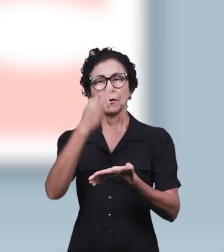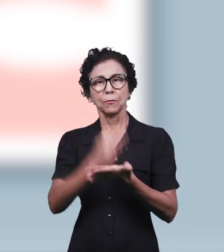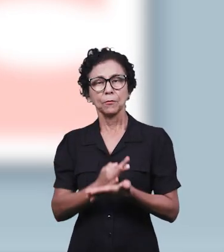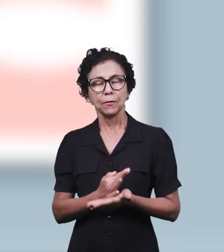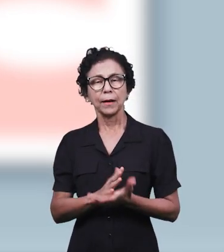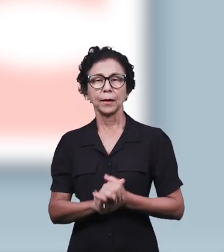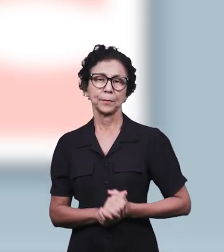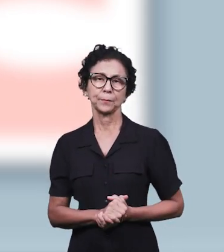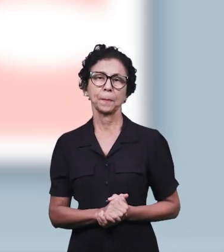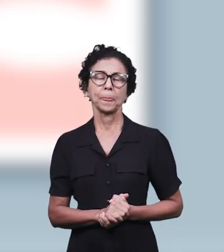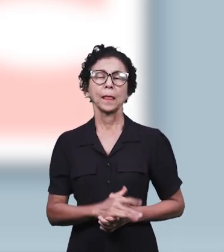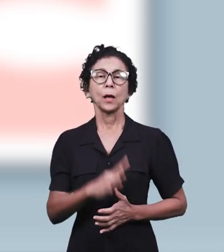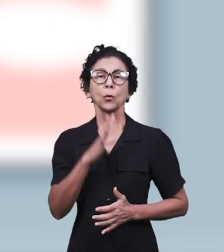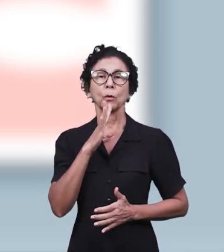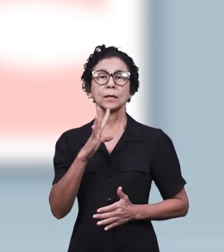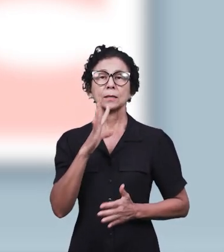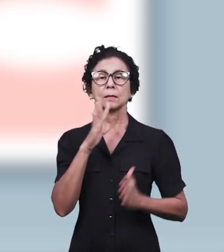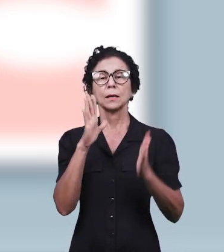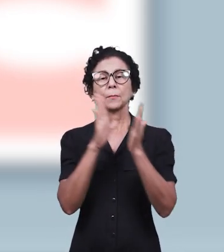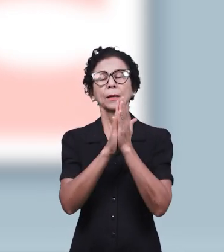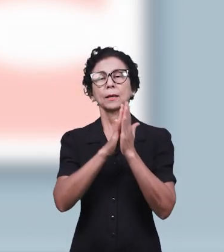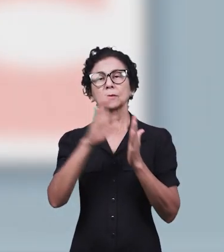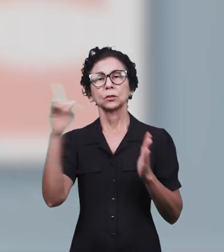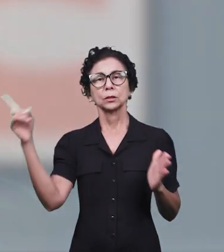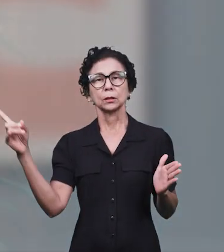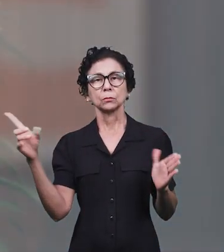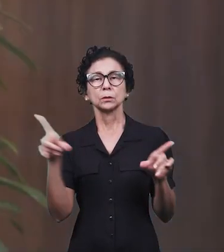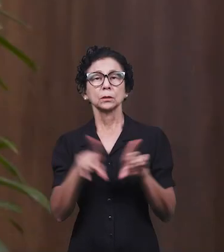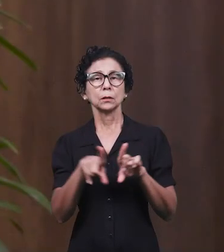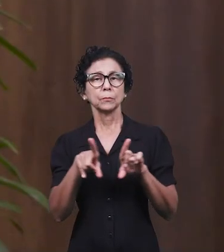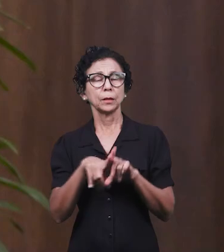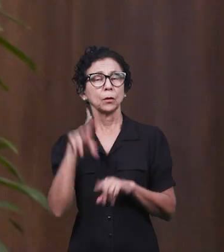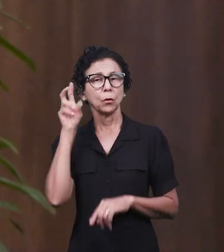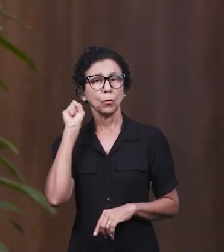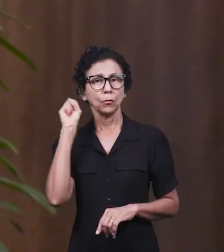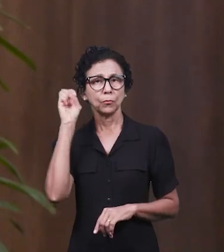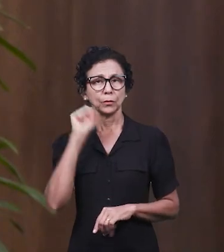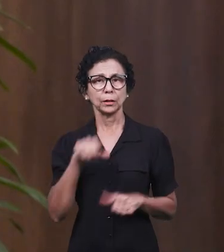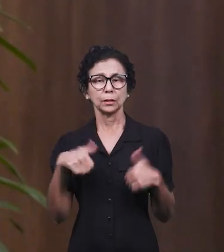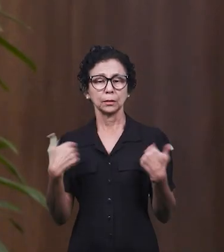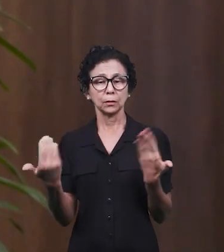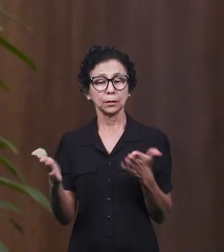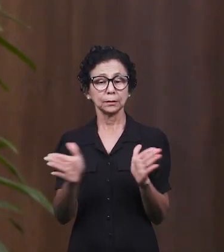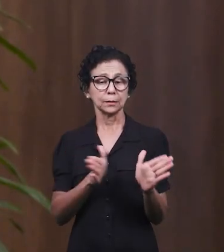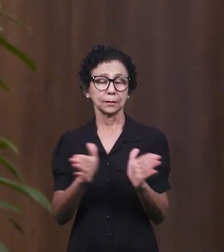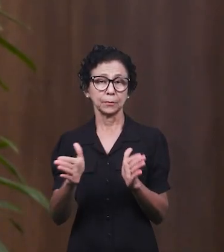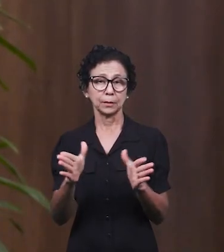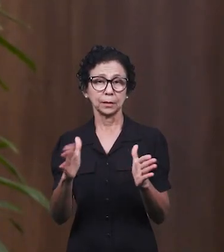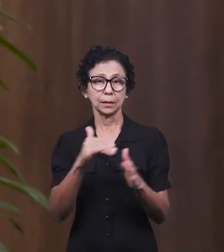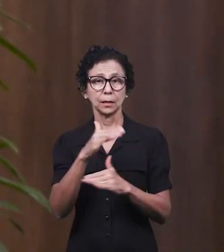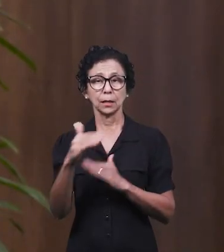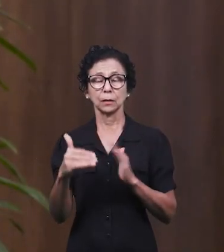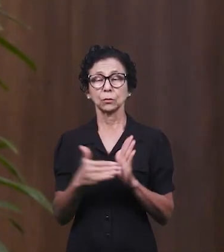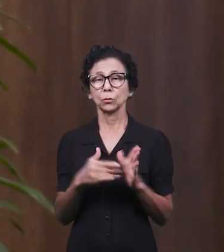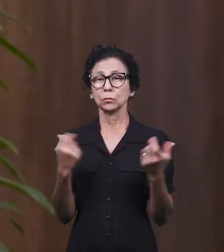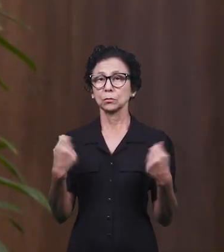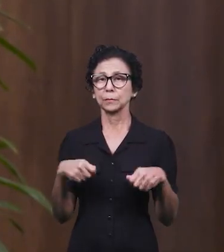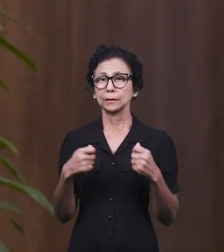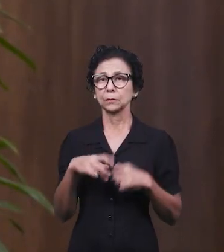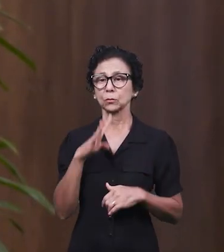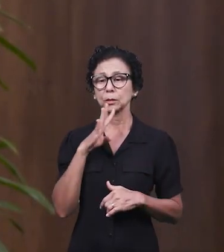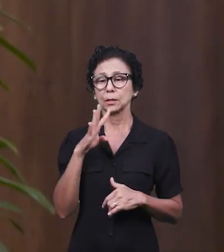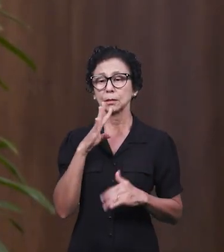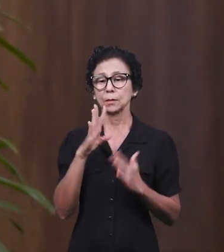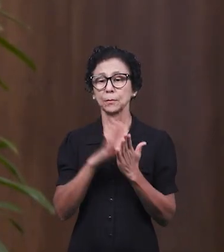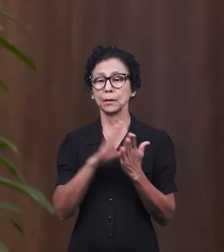o ouvir pela palavra de Deus. Portanto, irmãos, vamos dar acessibilidade a todos que necessitam ouvir a palavra de